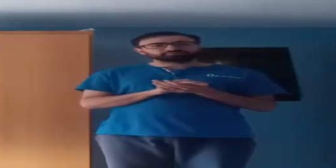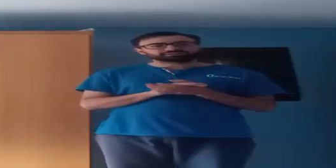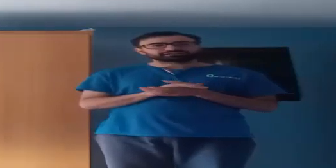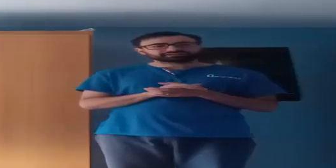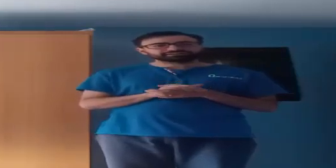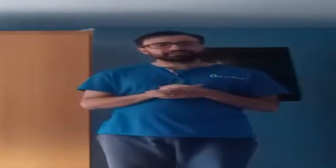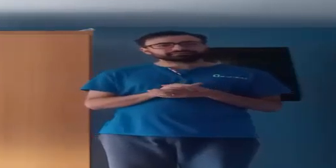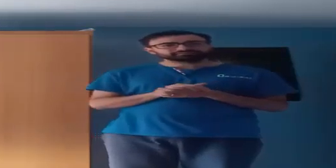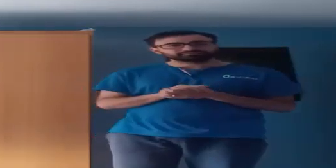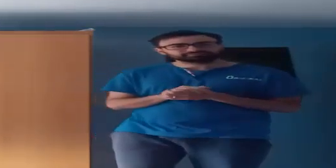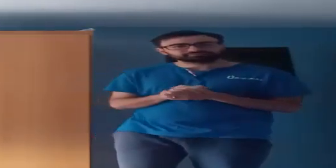hermosa reina,